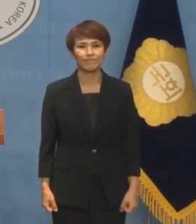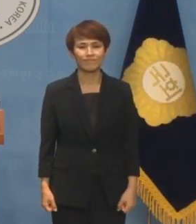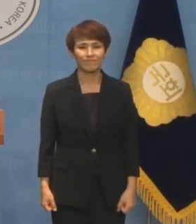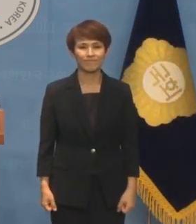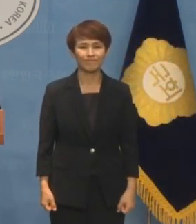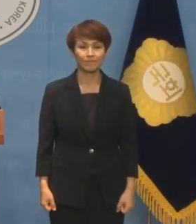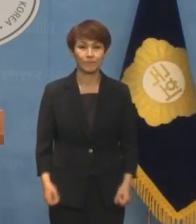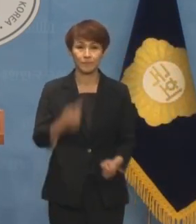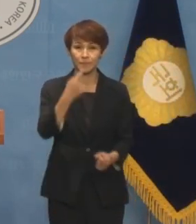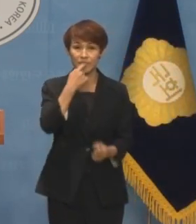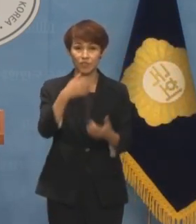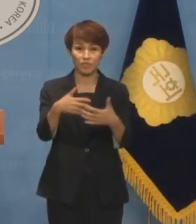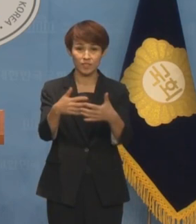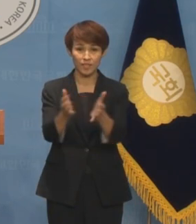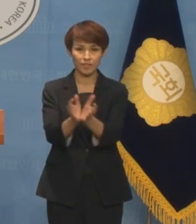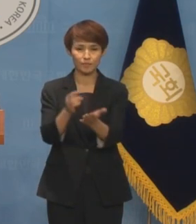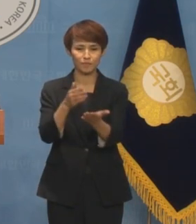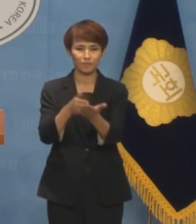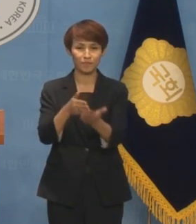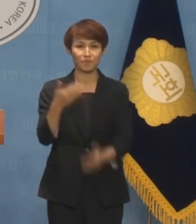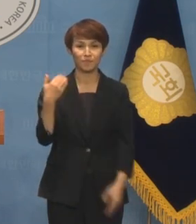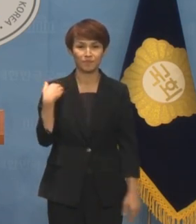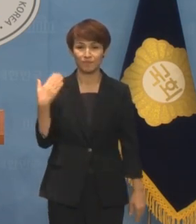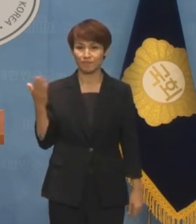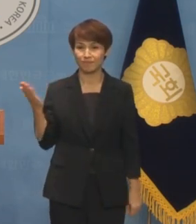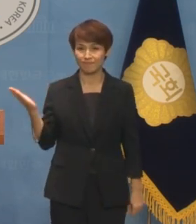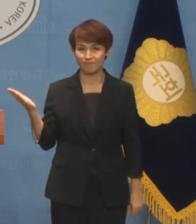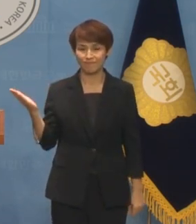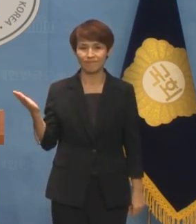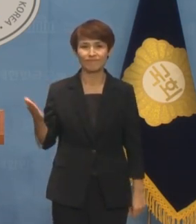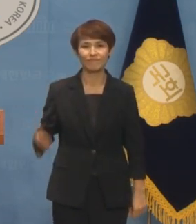네 더불어민주당 최민석 대변인입니다 브리핑